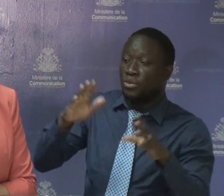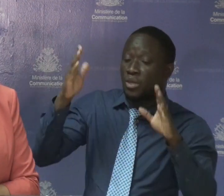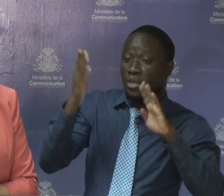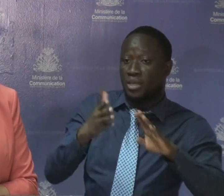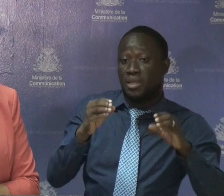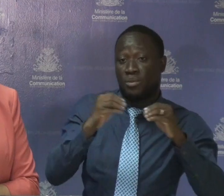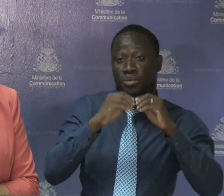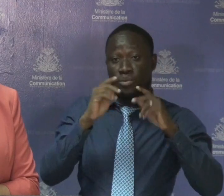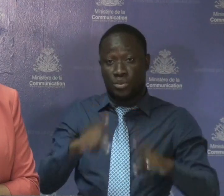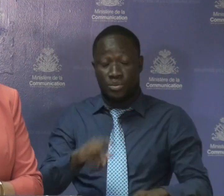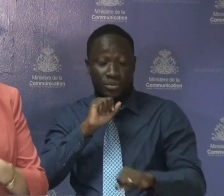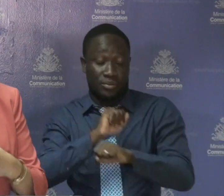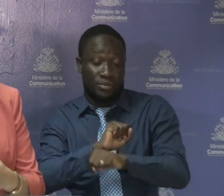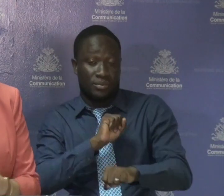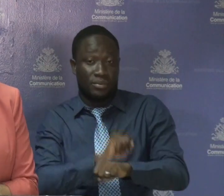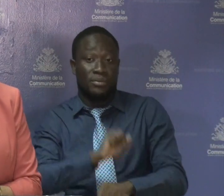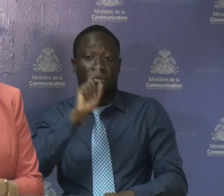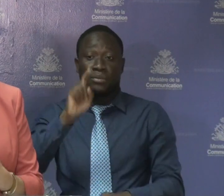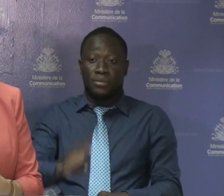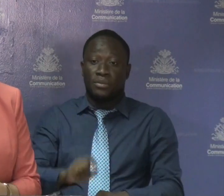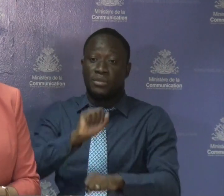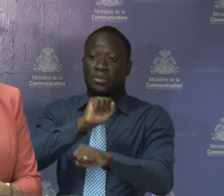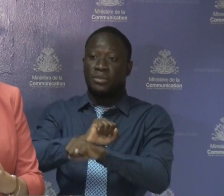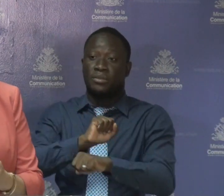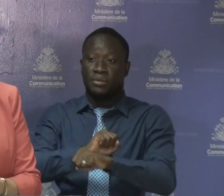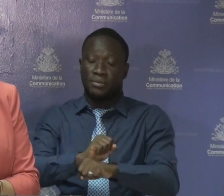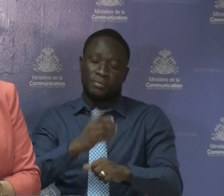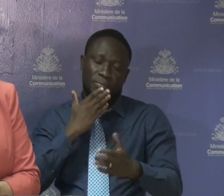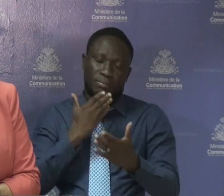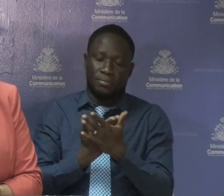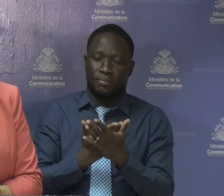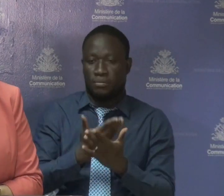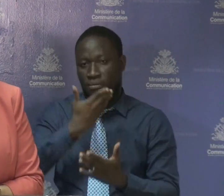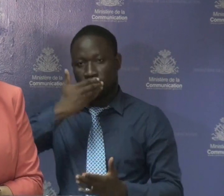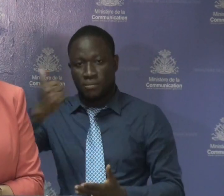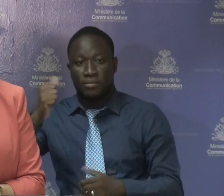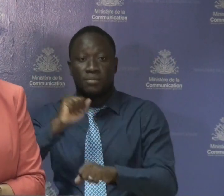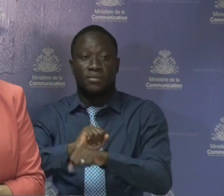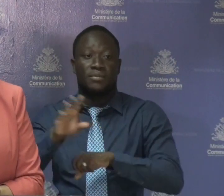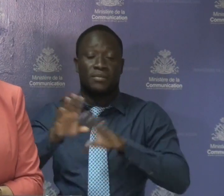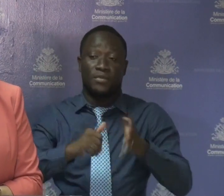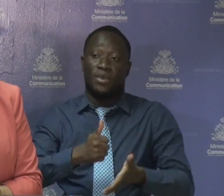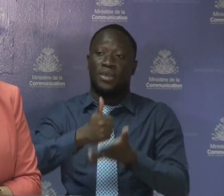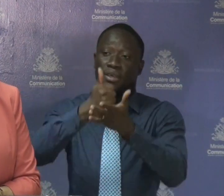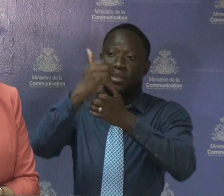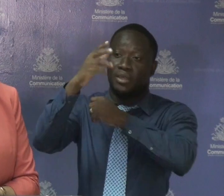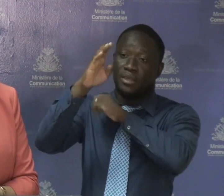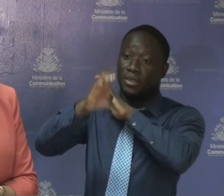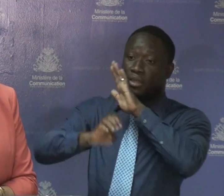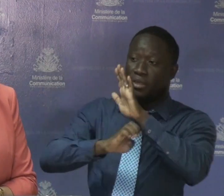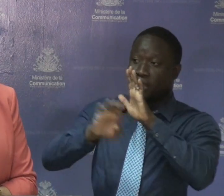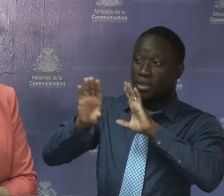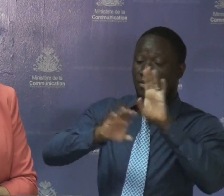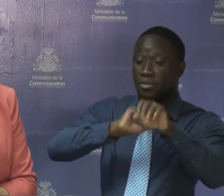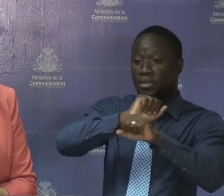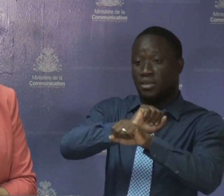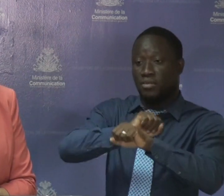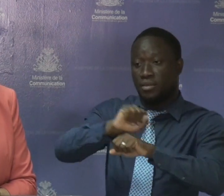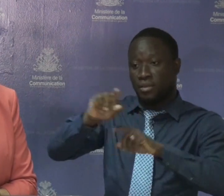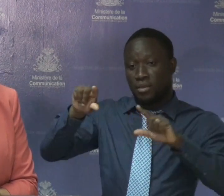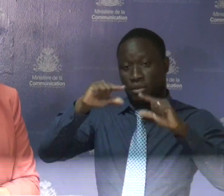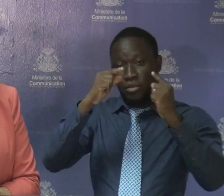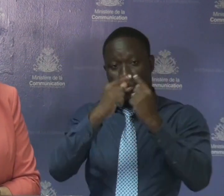de monde dans l'État qui peut travailler, mais il faut que le travail soit consistant. Il faut que le travail que nous faisons tout permette que l'État qui a fait investissement dans le